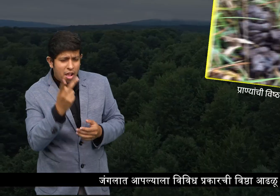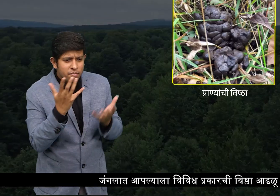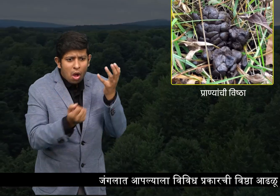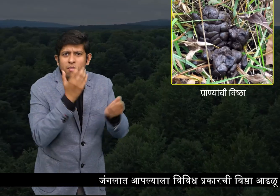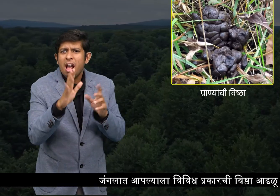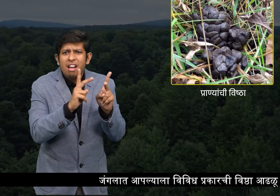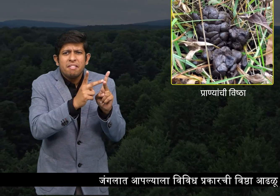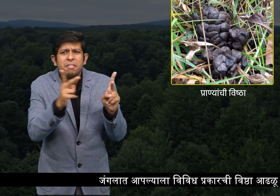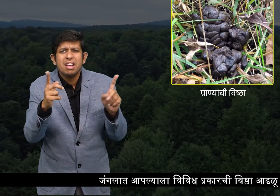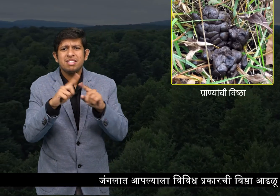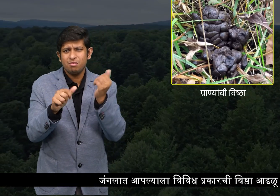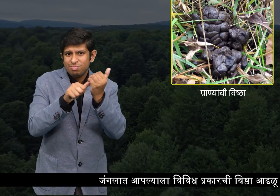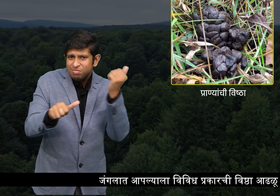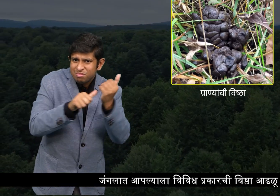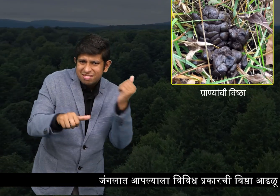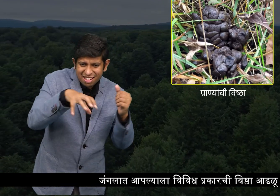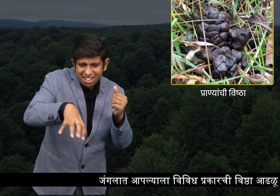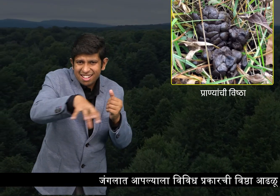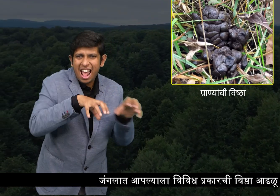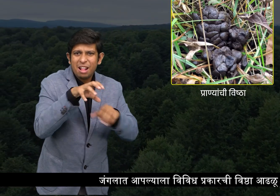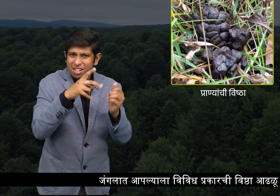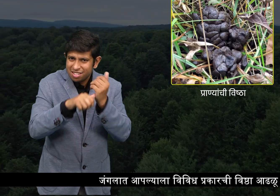जंगलात आपल्याला विविध प्रकारची विष्ठा आढळू शकते.